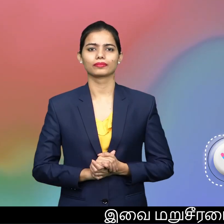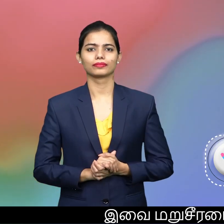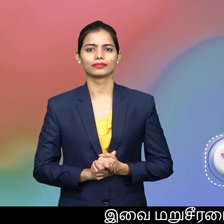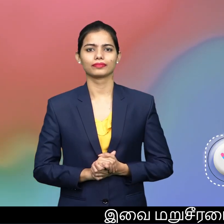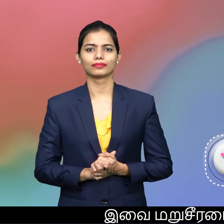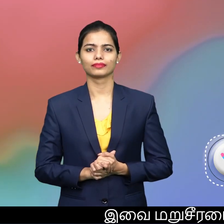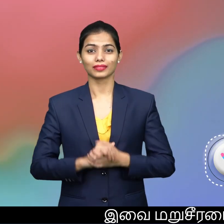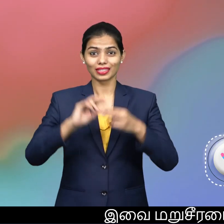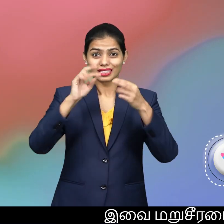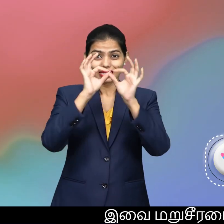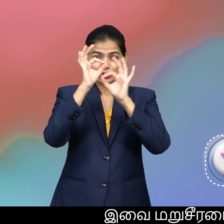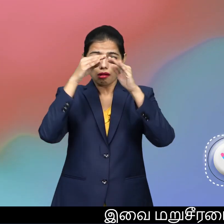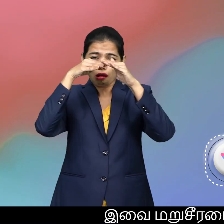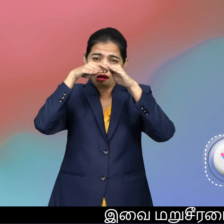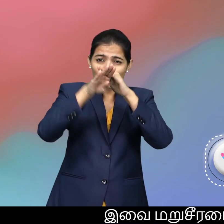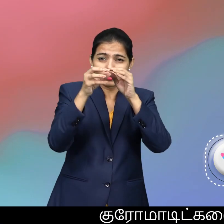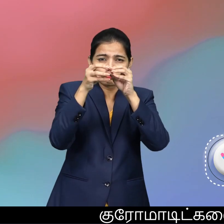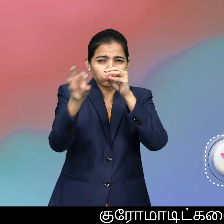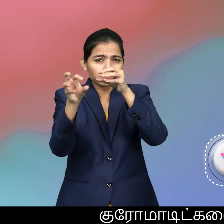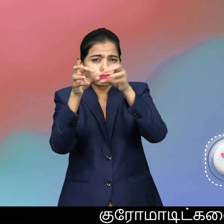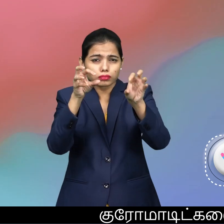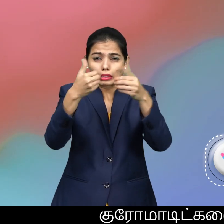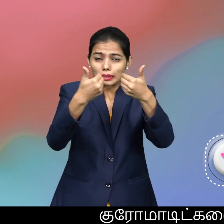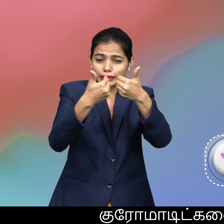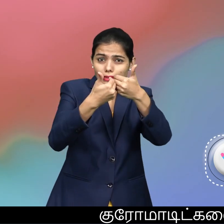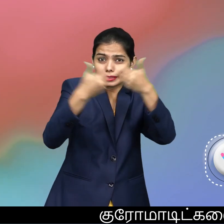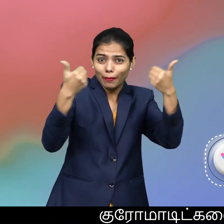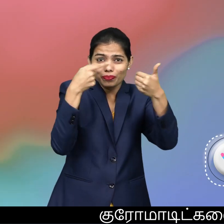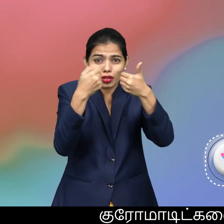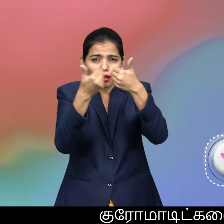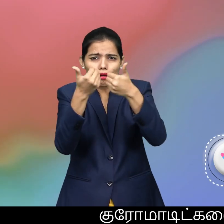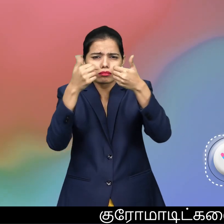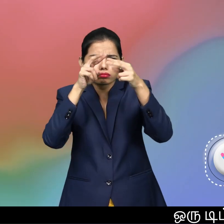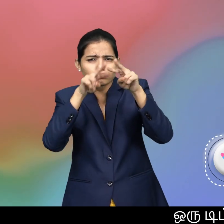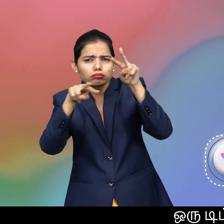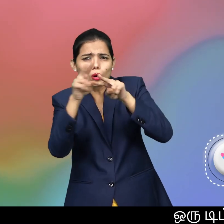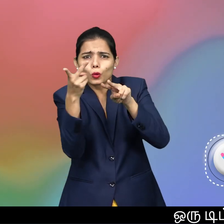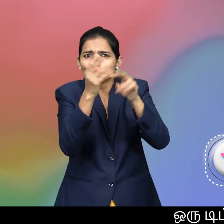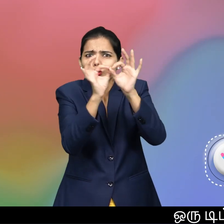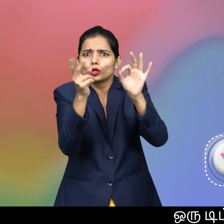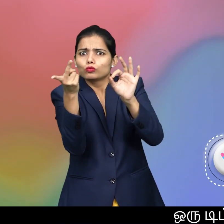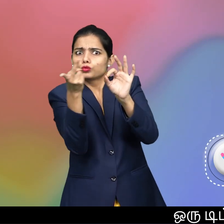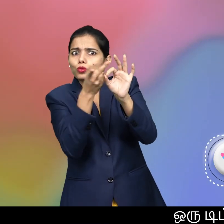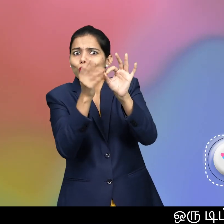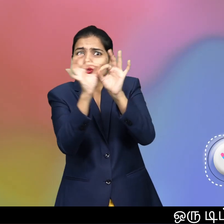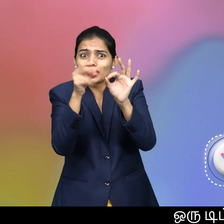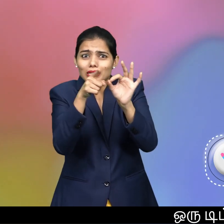இவை மறுசீரமைக்கப்பட்ட ஒத்த நிறப்புரிகளை பிரிப்பதின் மூலம் ஒரு டிப்ளாய்டு, அதாவது இரண்டு